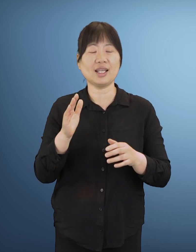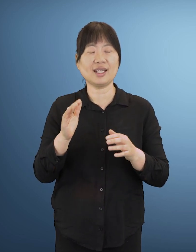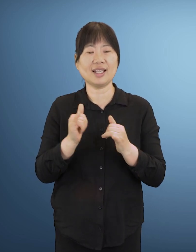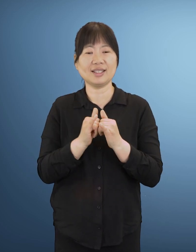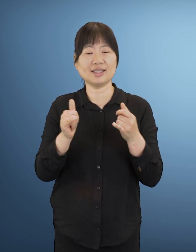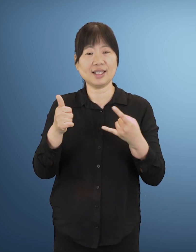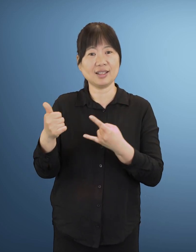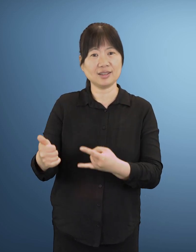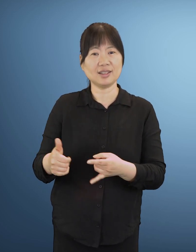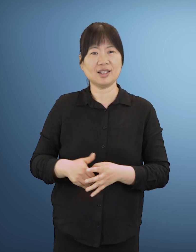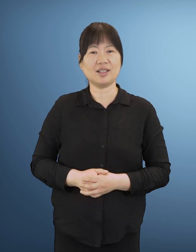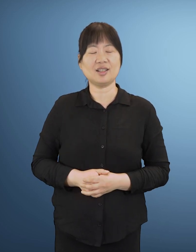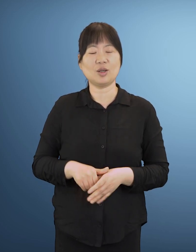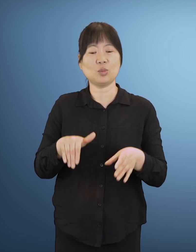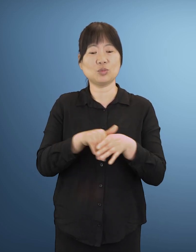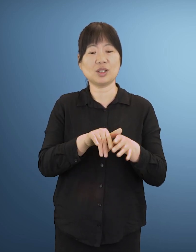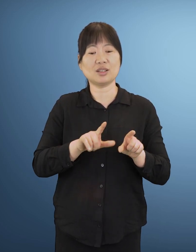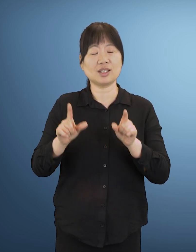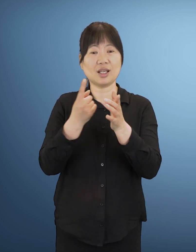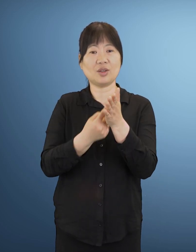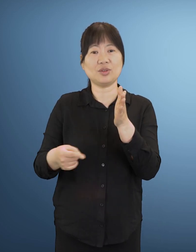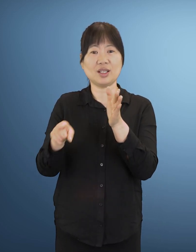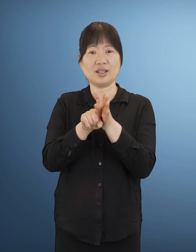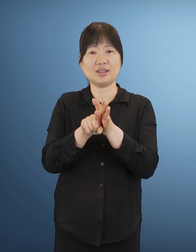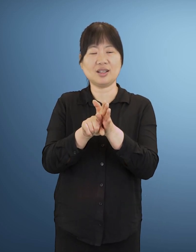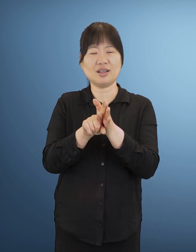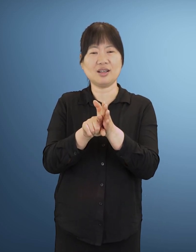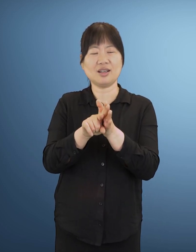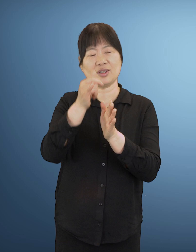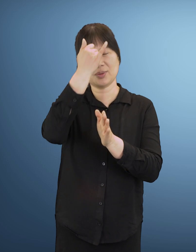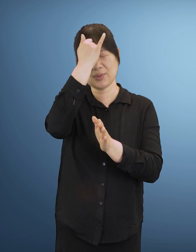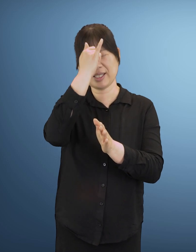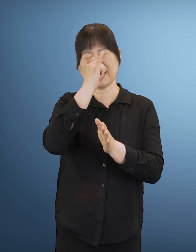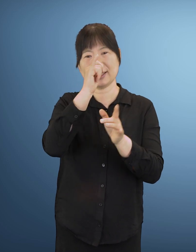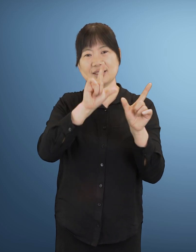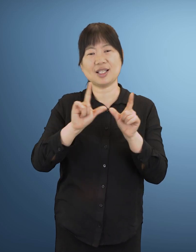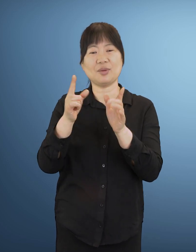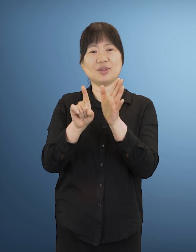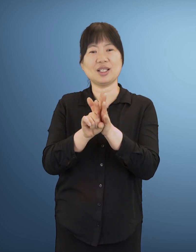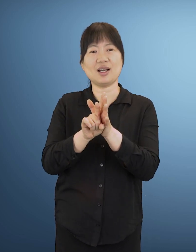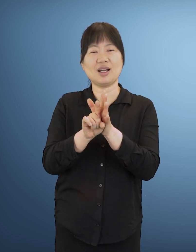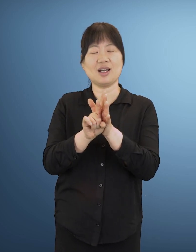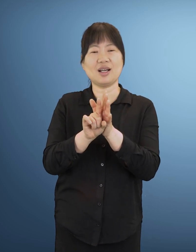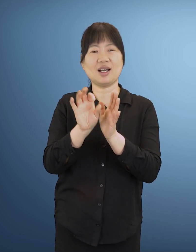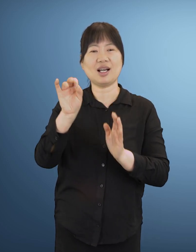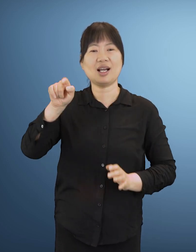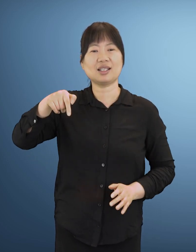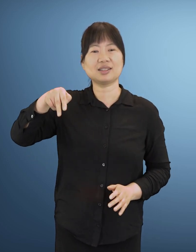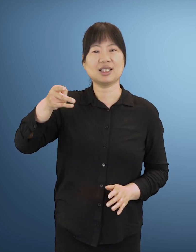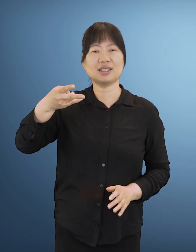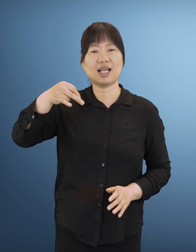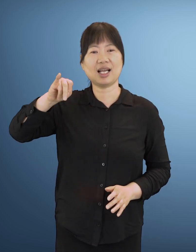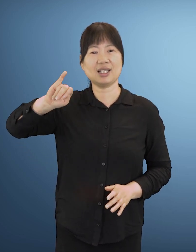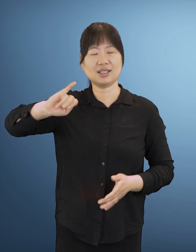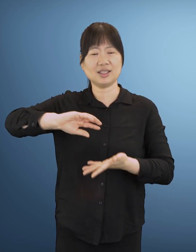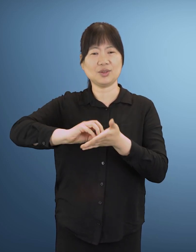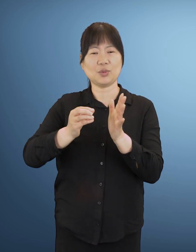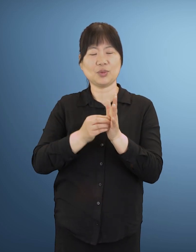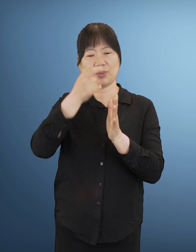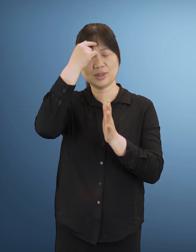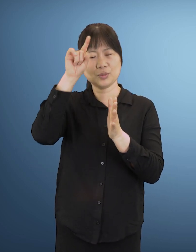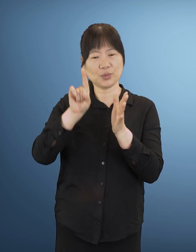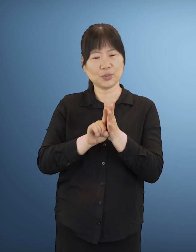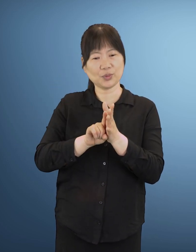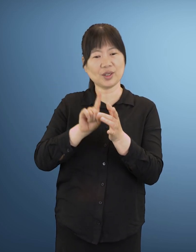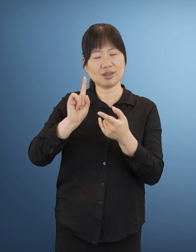현대인들에게 문화생활을 위한, 교양 있는 삶을 위한 액세서리 정도로 기독교가 취급이